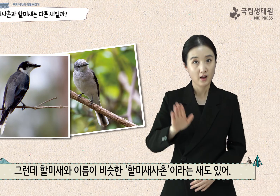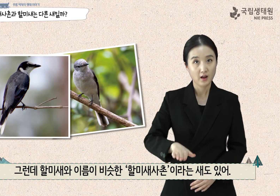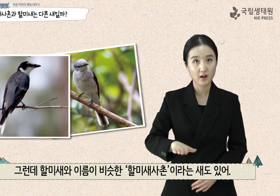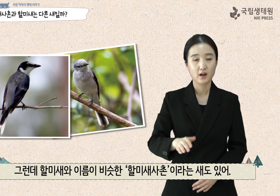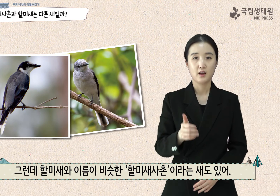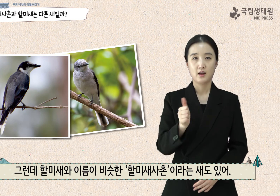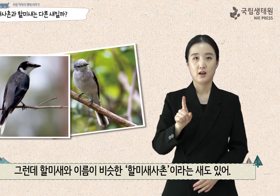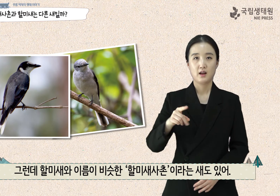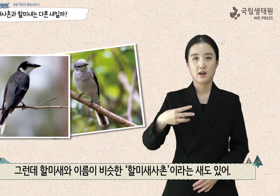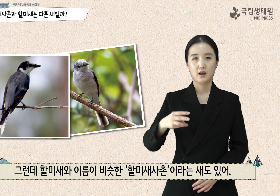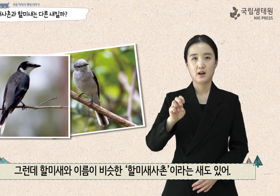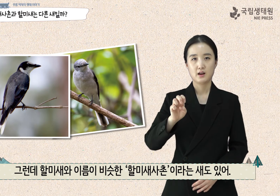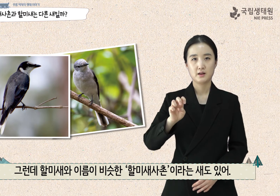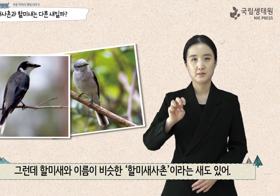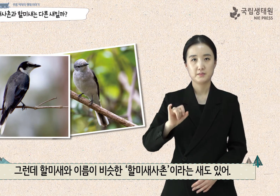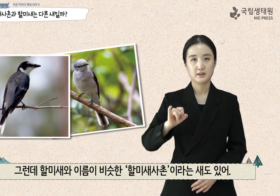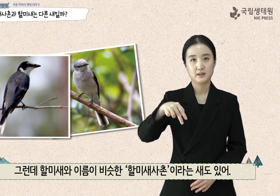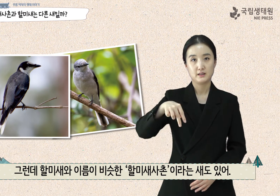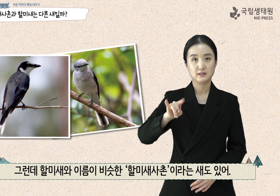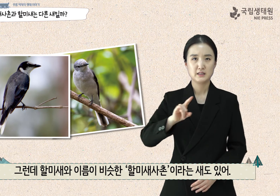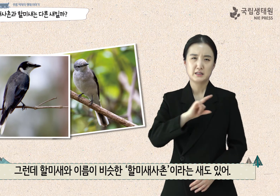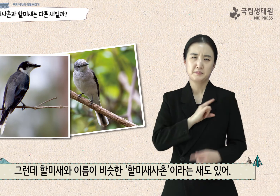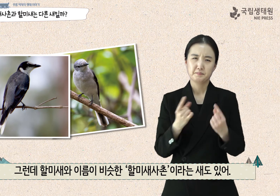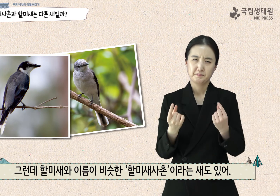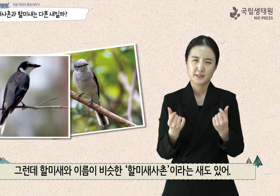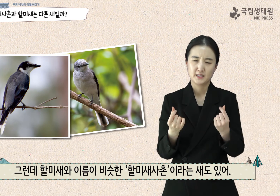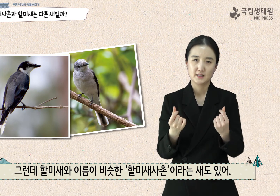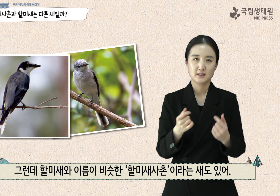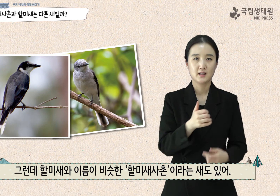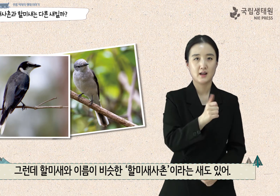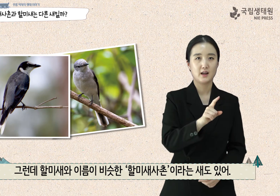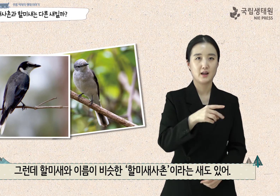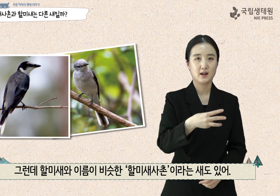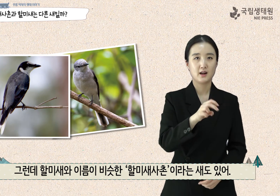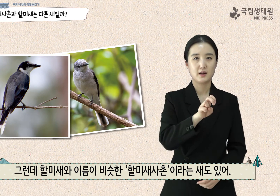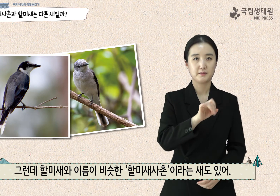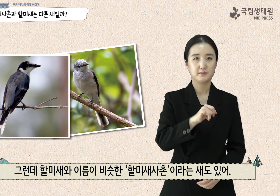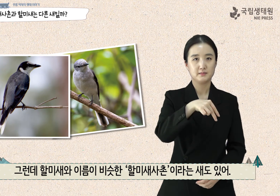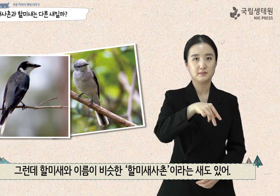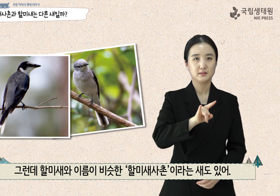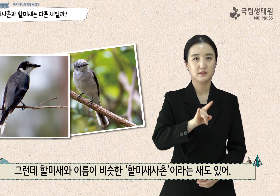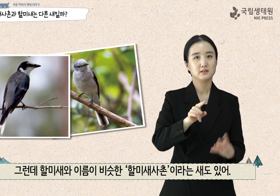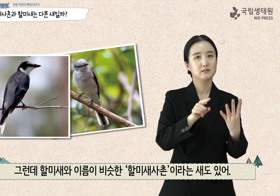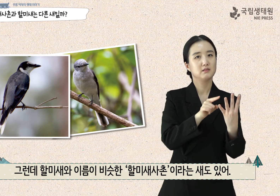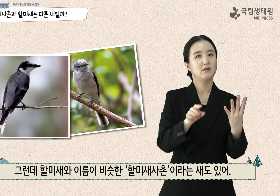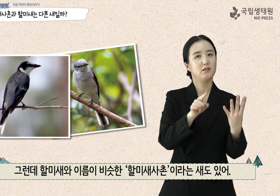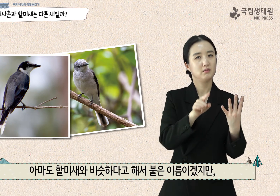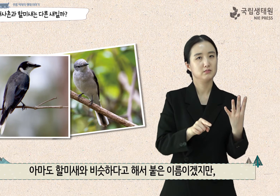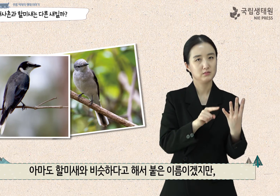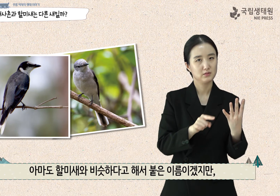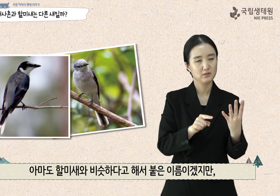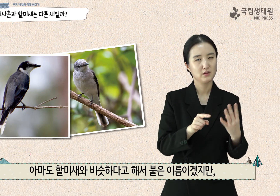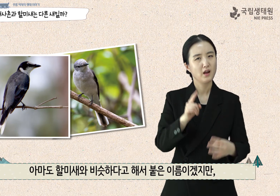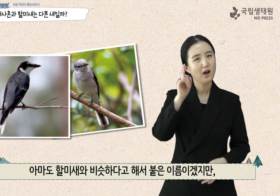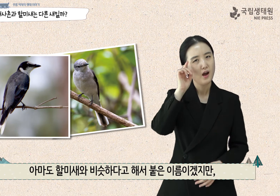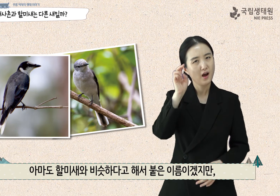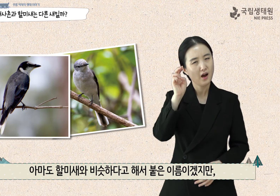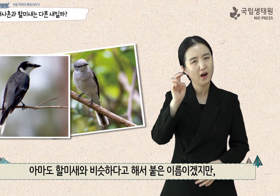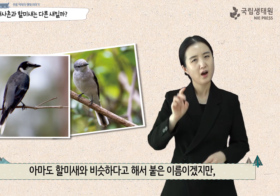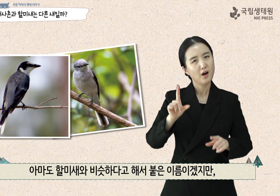할미새와 이름이 비슷한 할미새 사촌이라는 새도 있어. 아마도